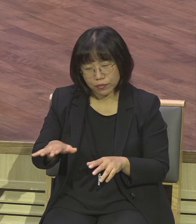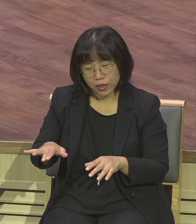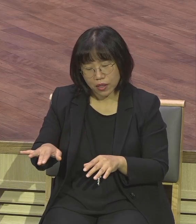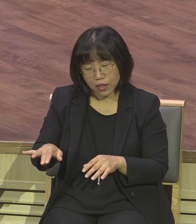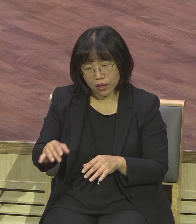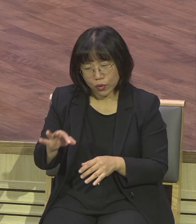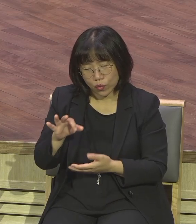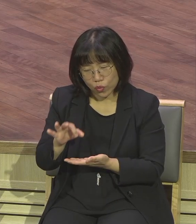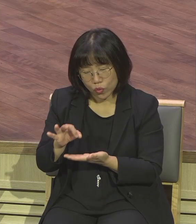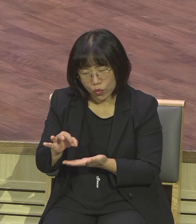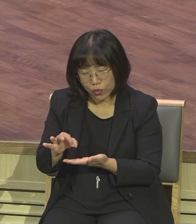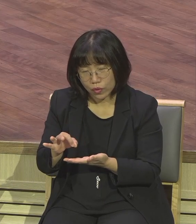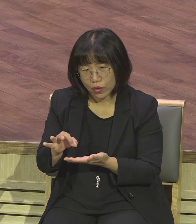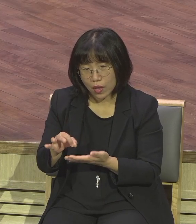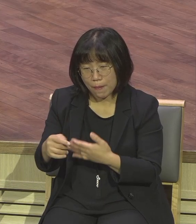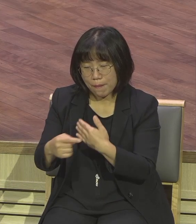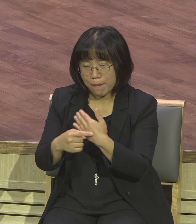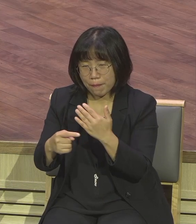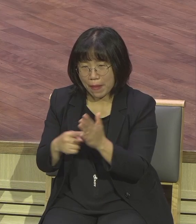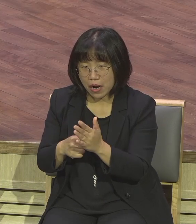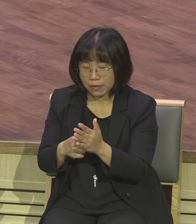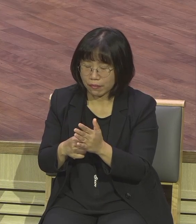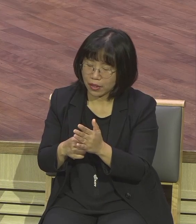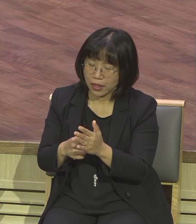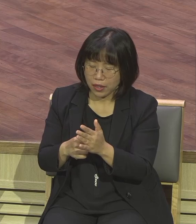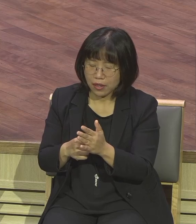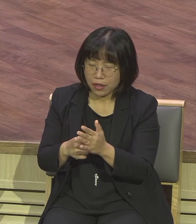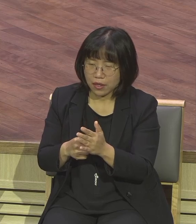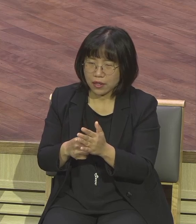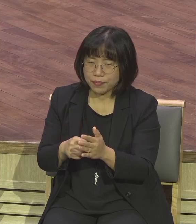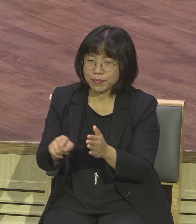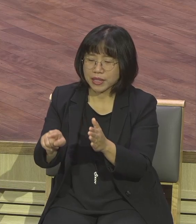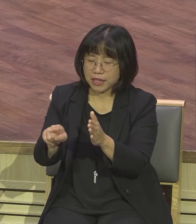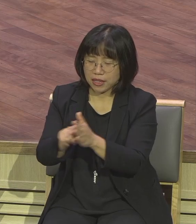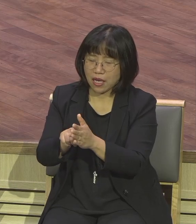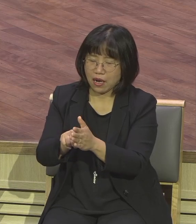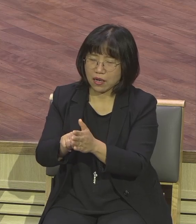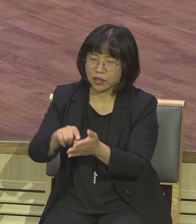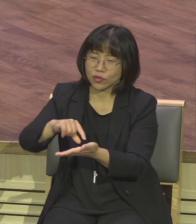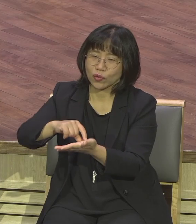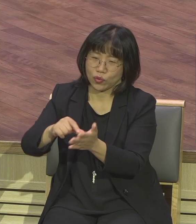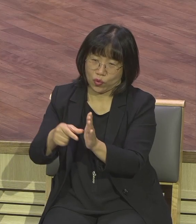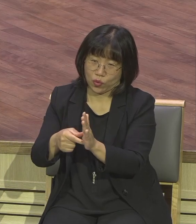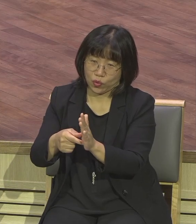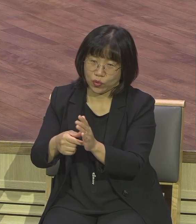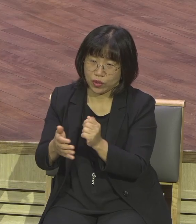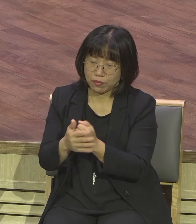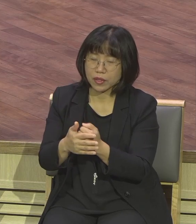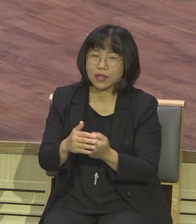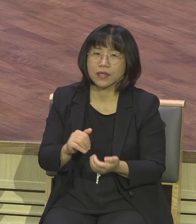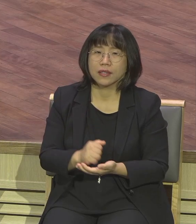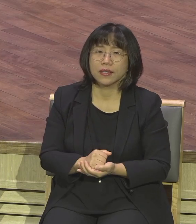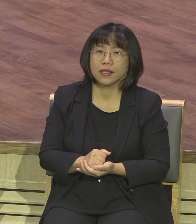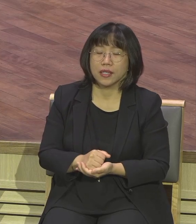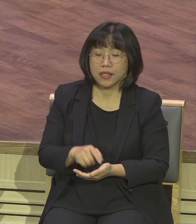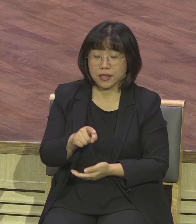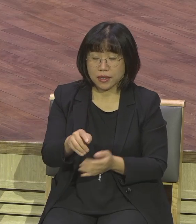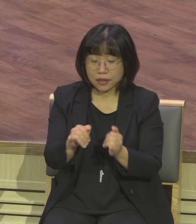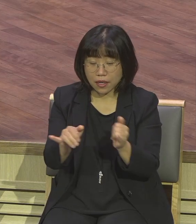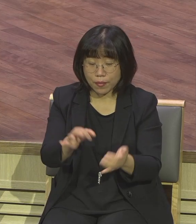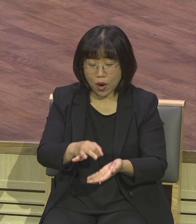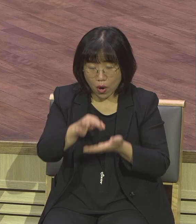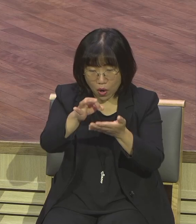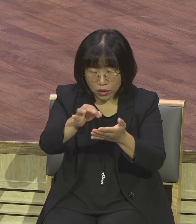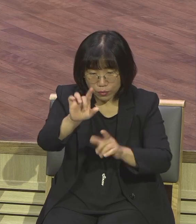있는데 물질을 보면 그 사람의 신앙 상태를 안다 그러잖아요. 물질이 다거든요 사실은. 그 상태가 영적 상태.